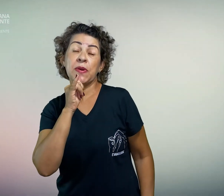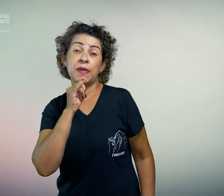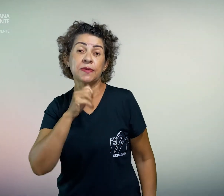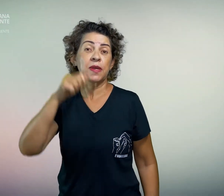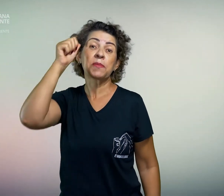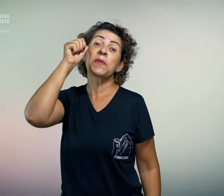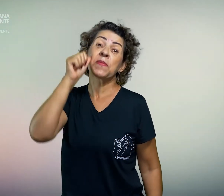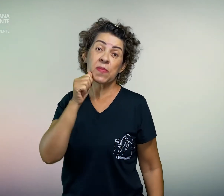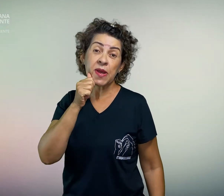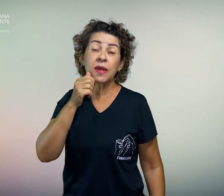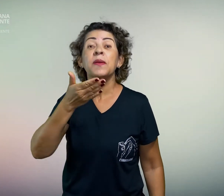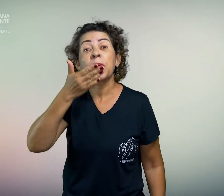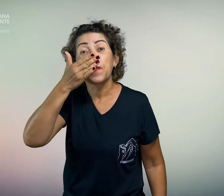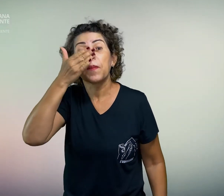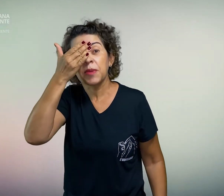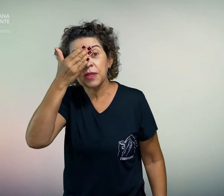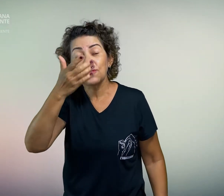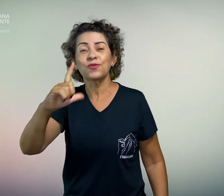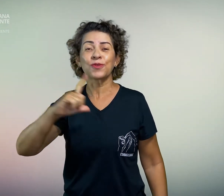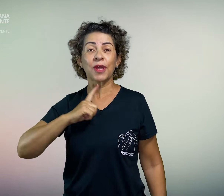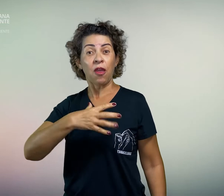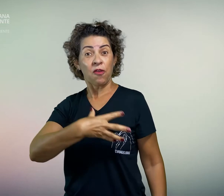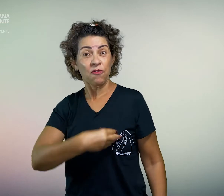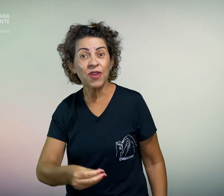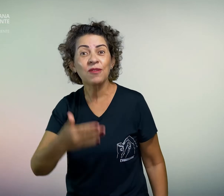Mães promíscuas com filhas promíscuas.